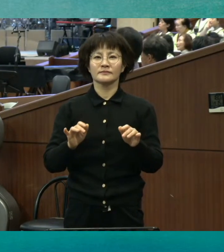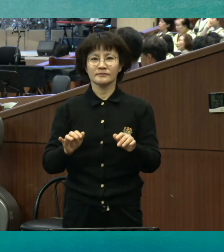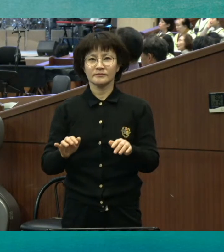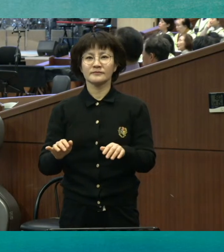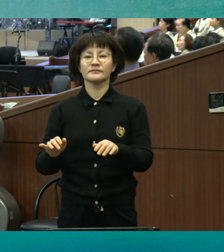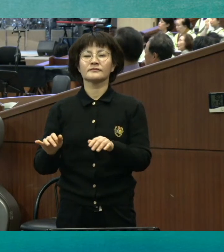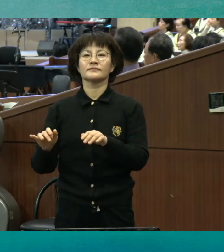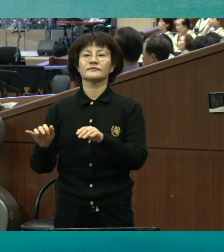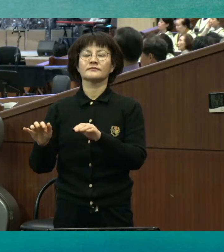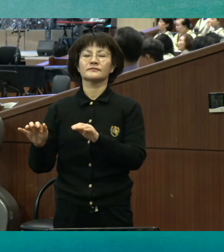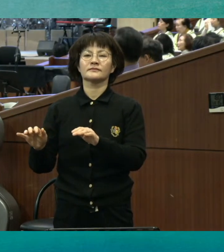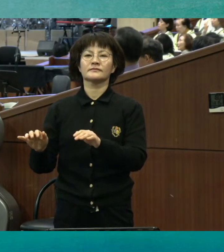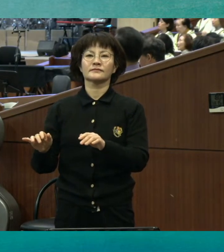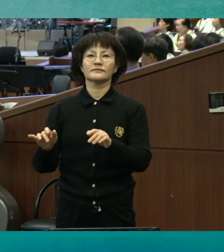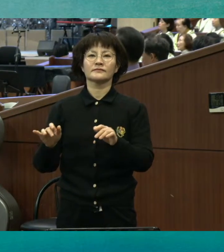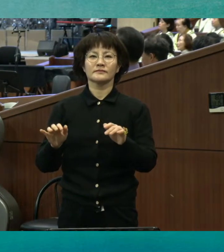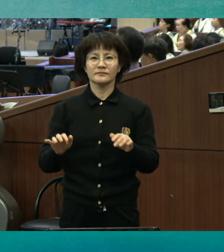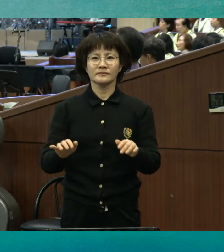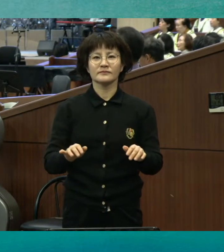함께 고백할까요?